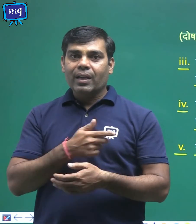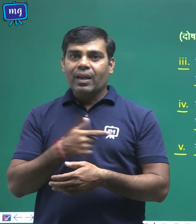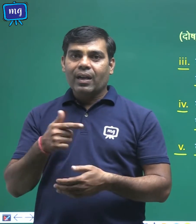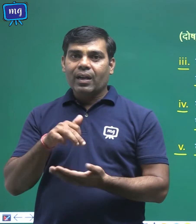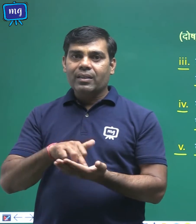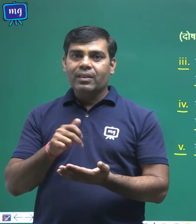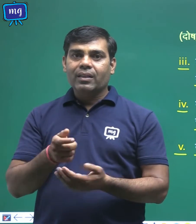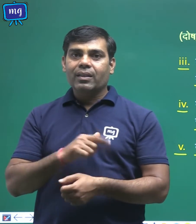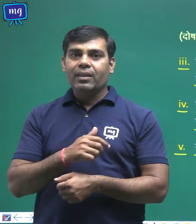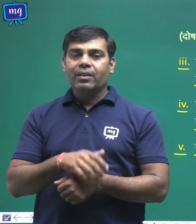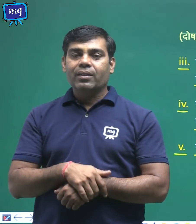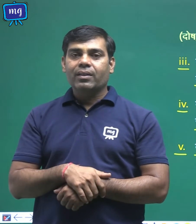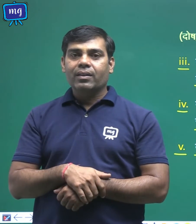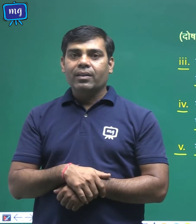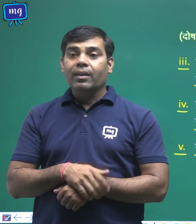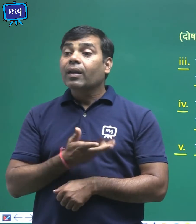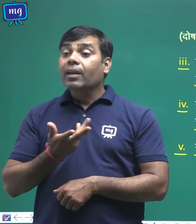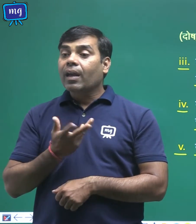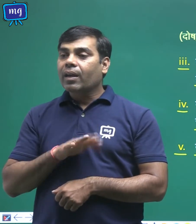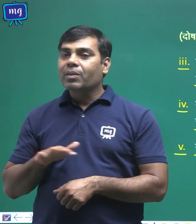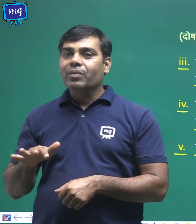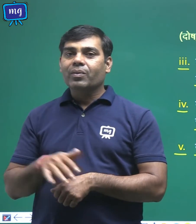खालिस्तान था। क्या आएगा बच्चों?